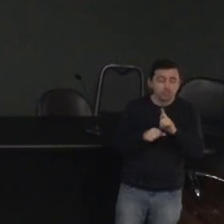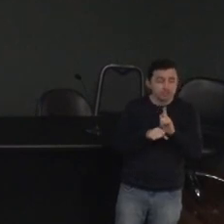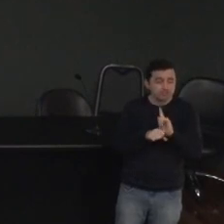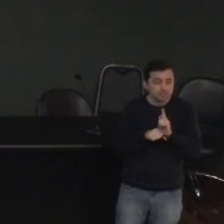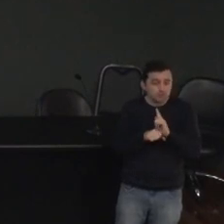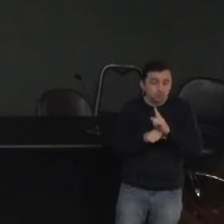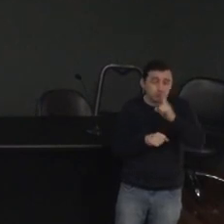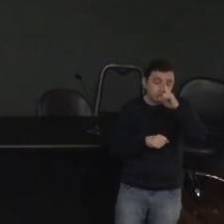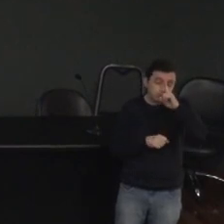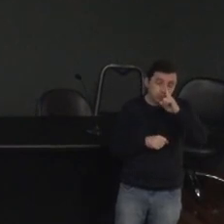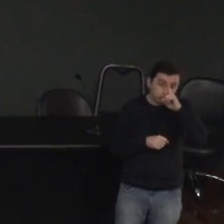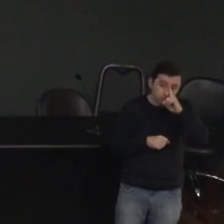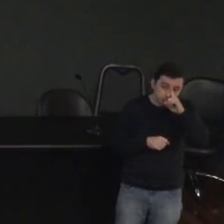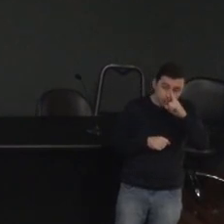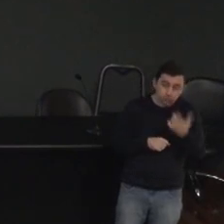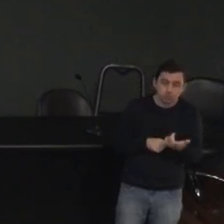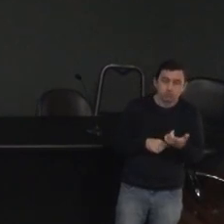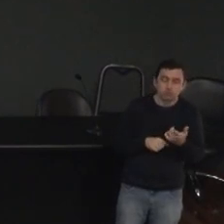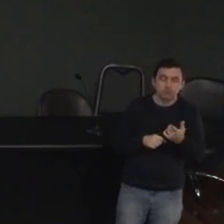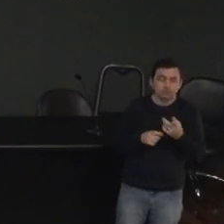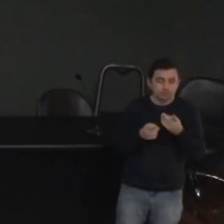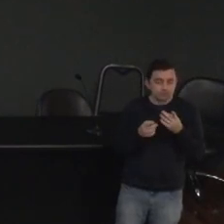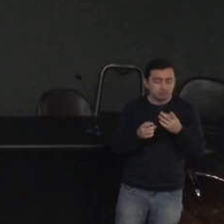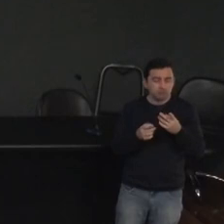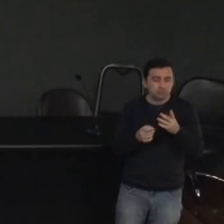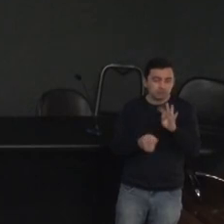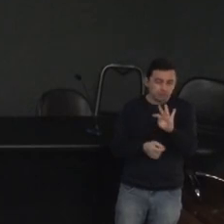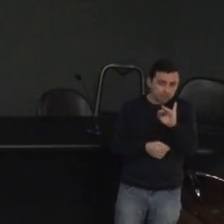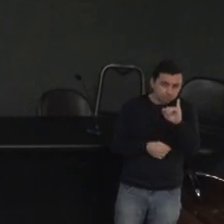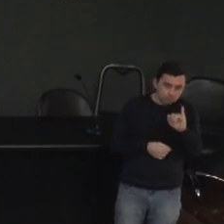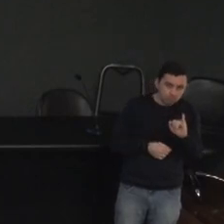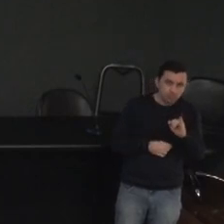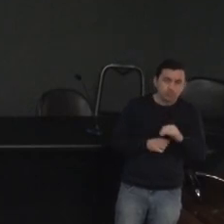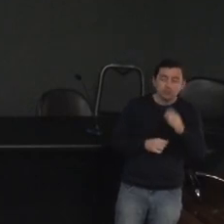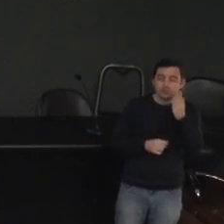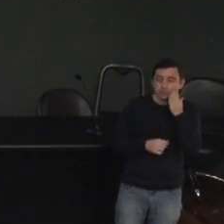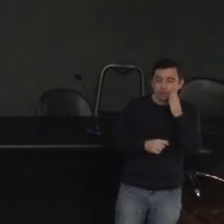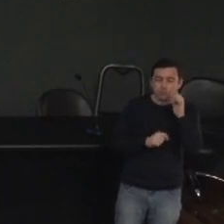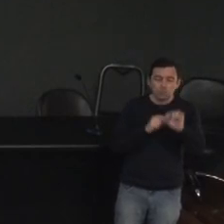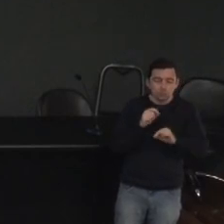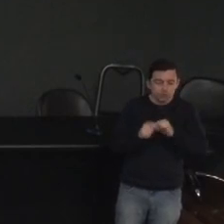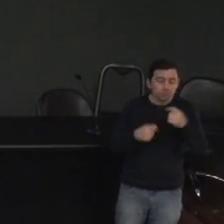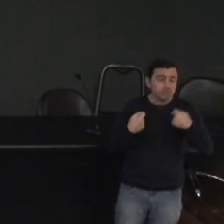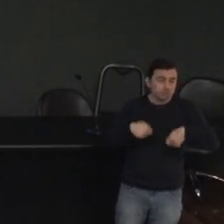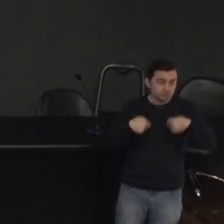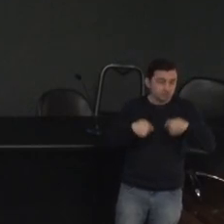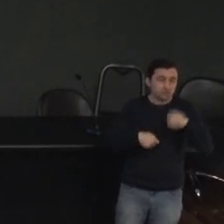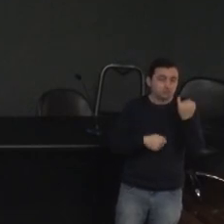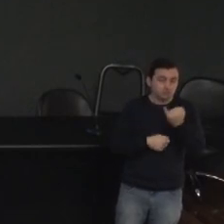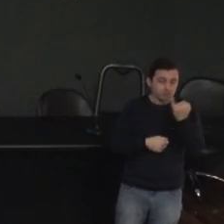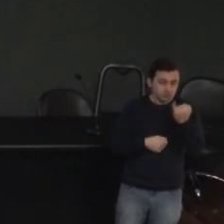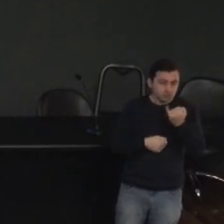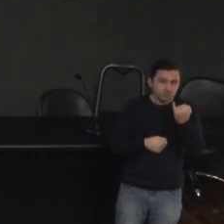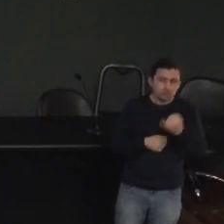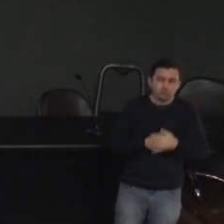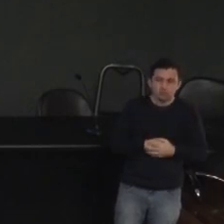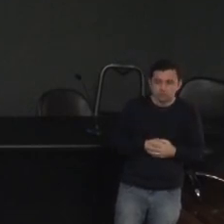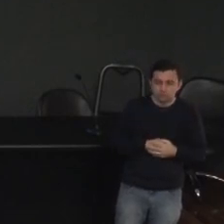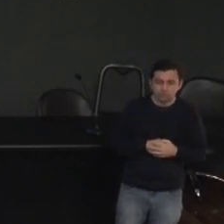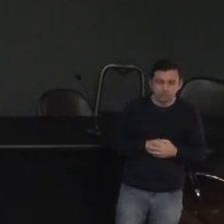Risco metodologia de Gestão de Risco na tecnologia de informação e etc e aí a gente sabe o que que precisa ter como mínimo necessário né